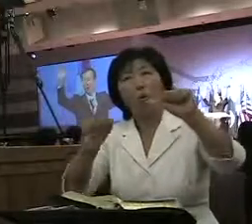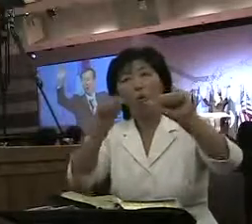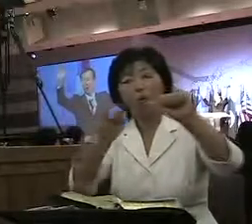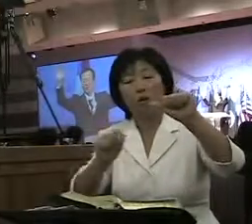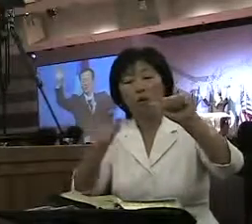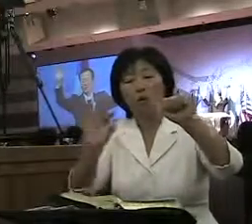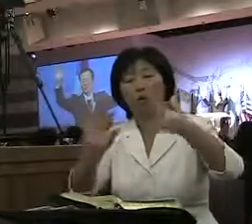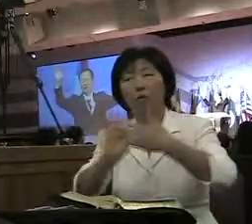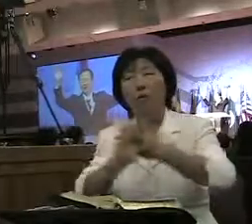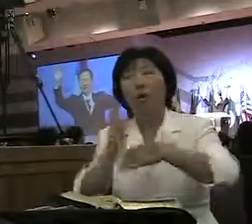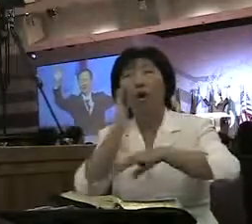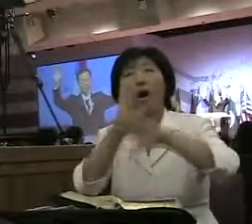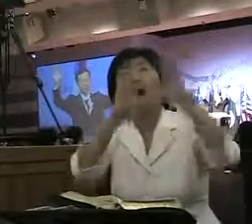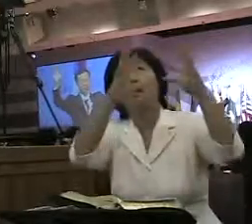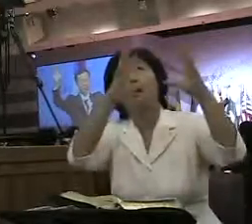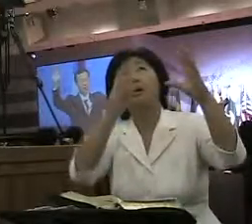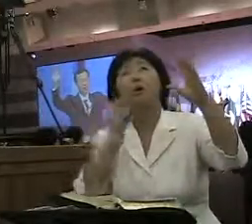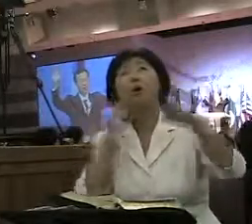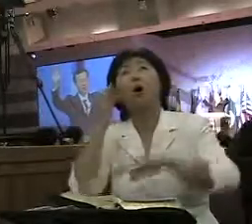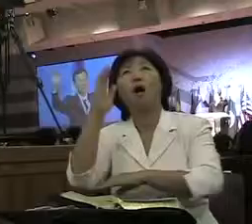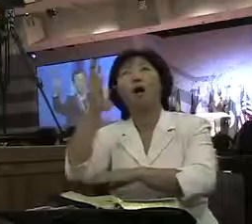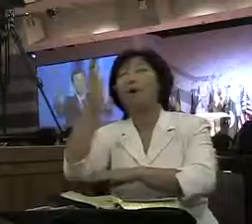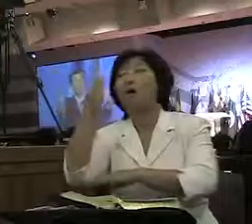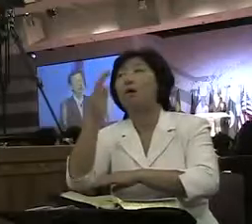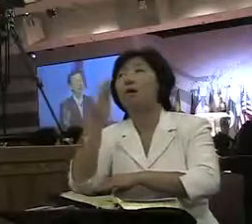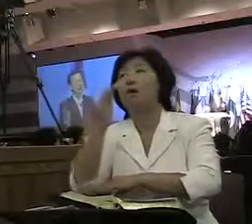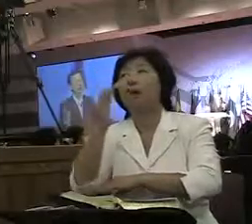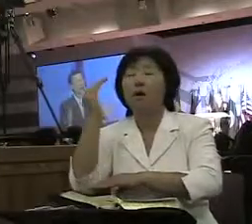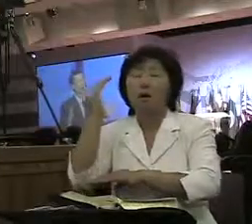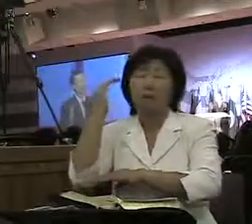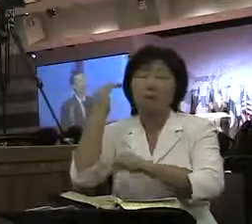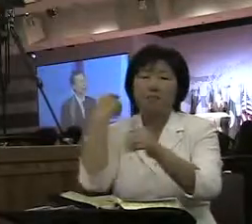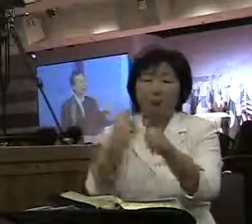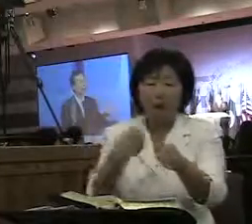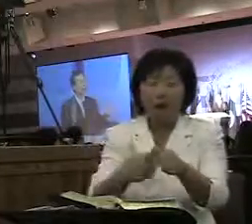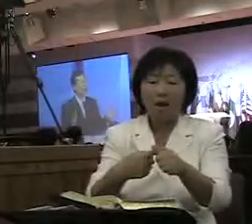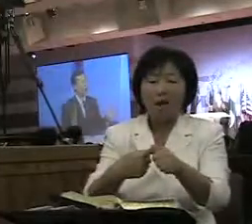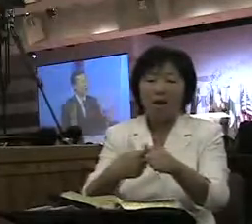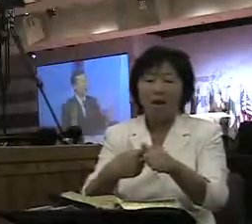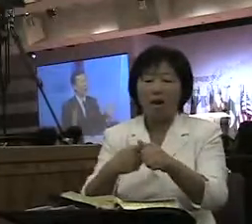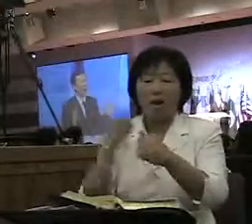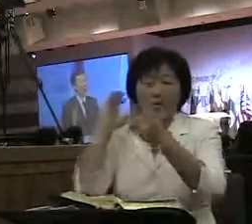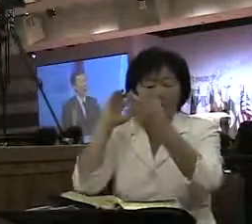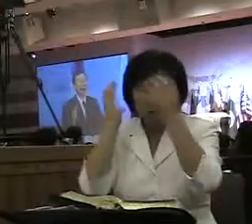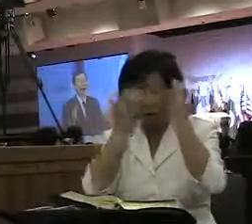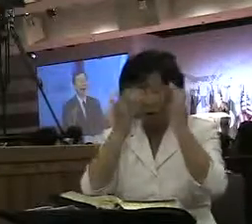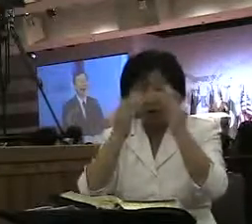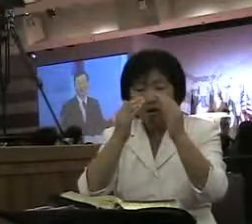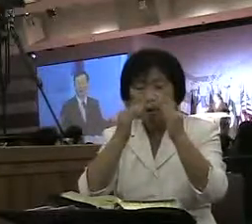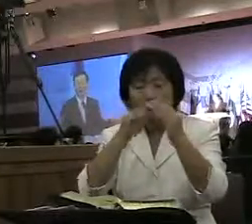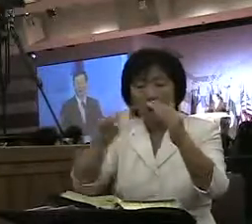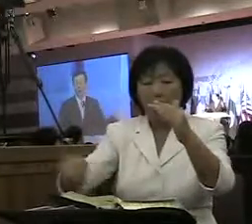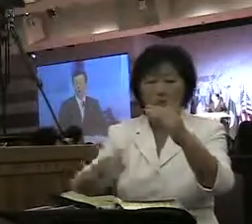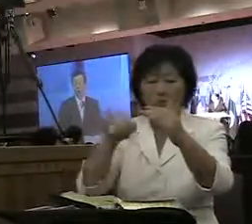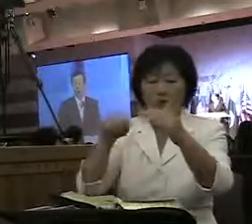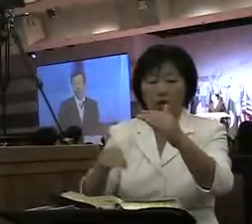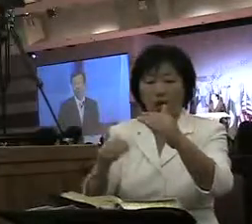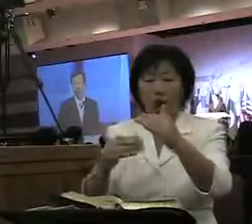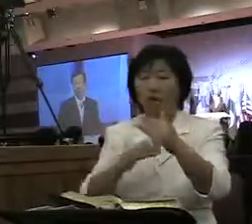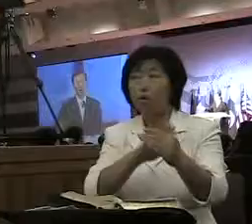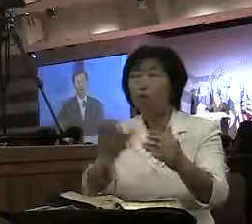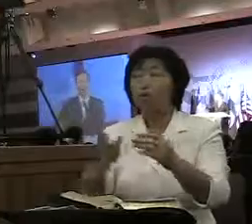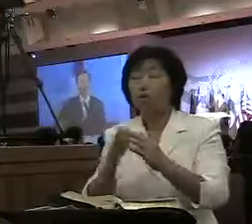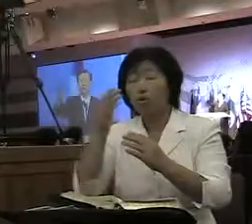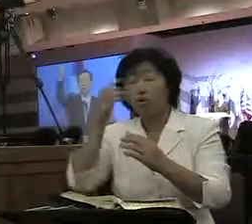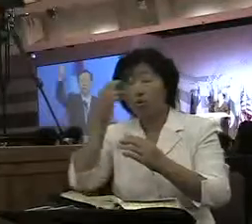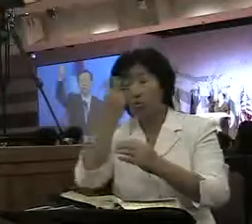하늘나라의 영광을. 희한하죠? 핍박과 순환 가운데 우리를 도와달라고, 보호해달라고 그들은 울부짖고